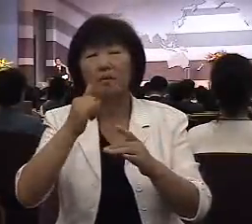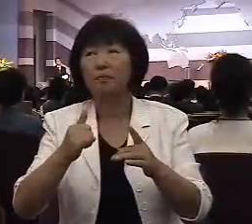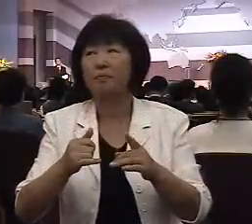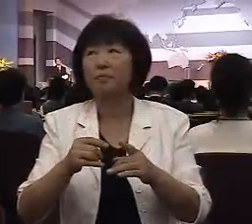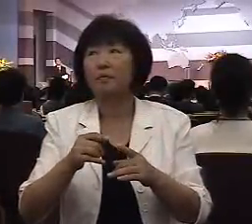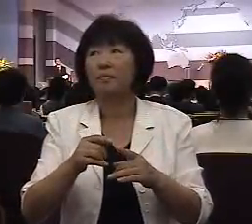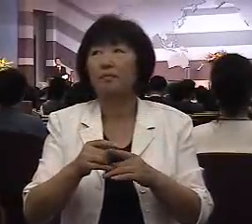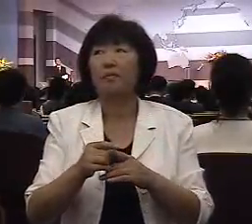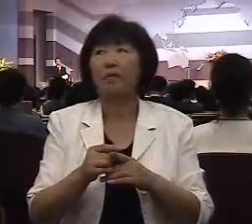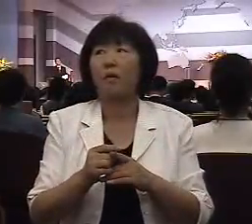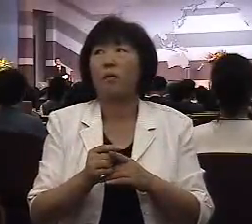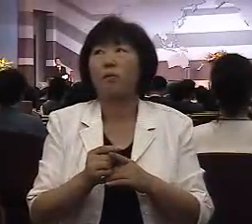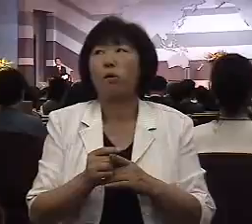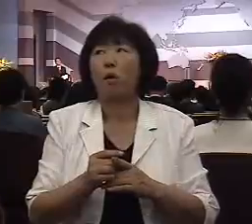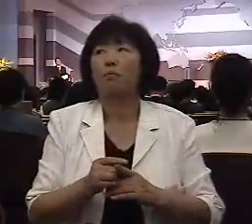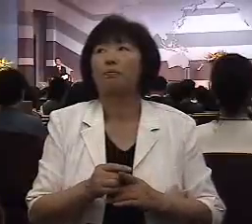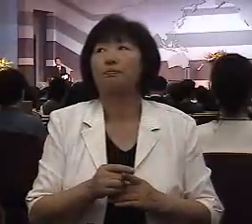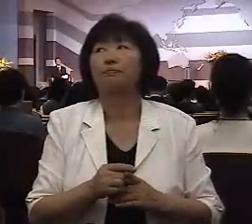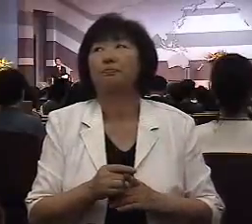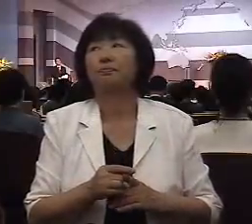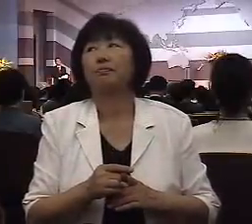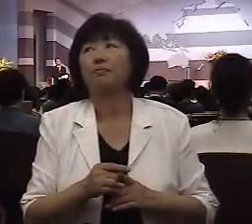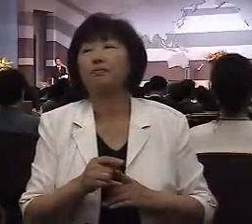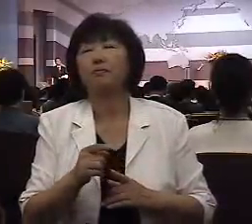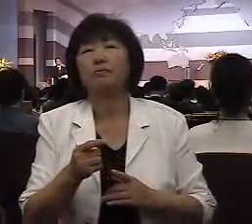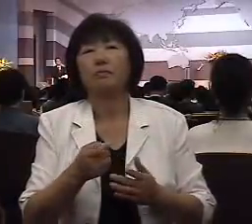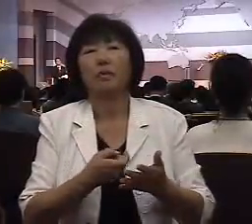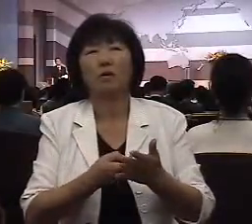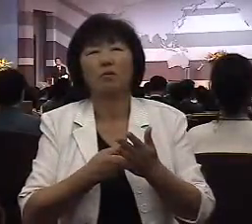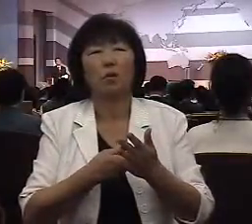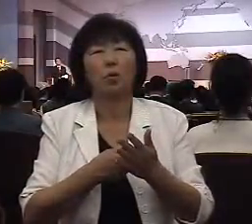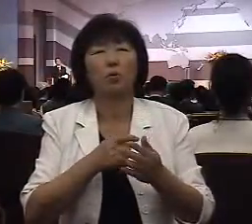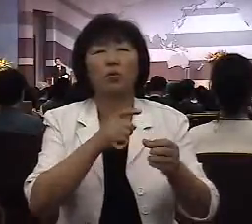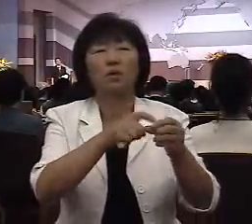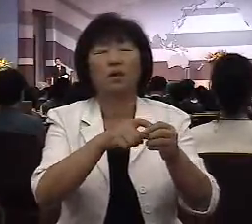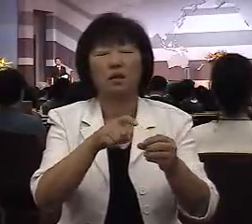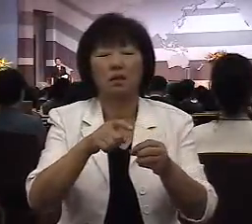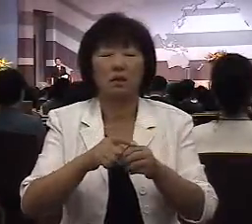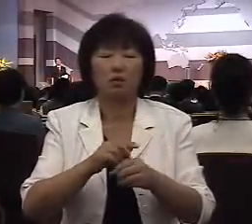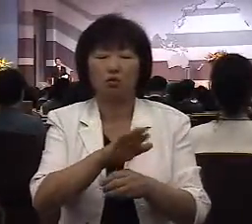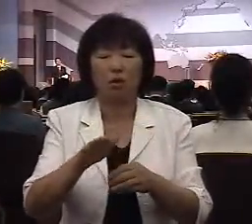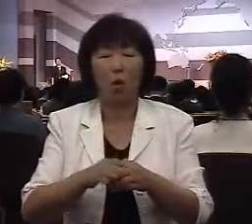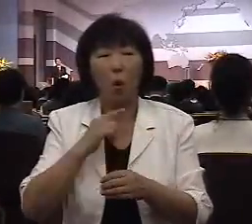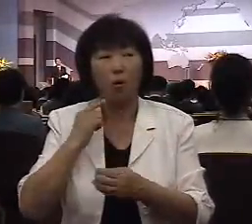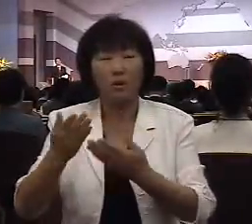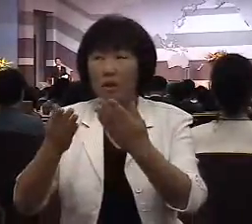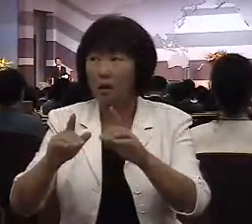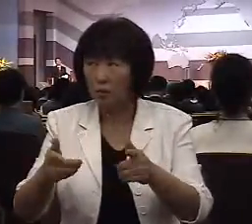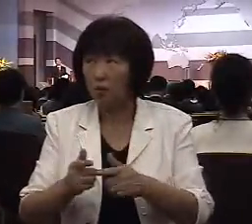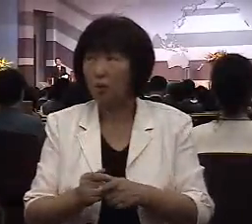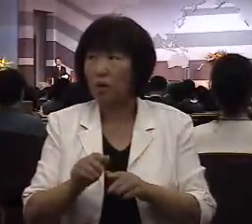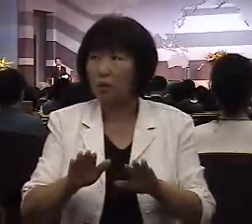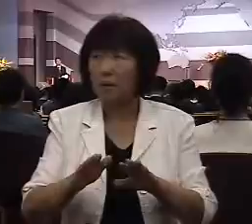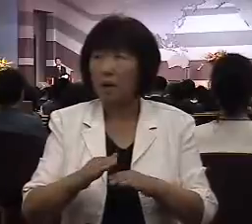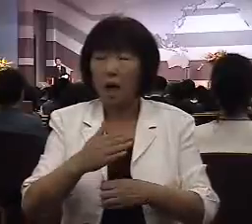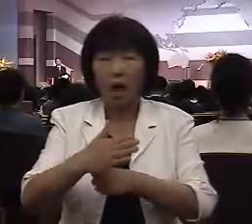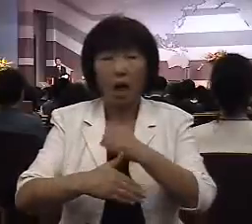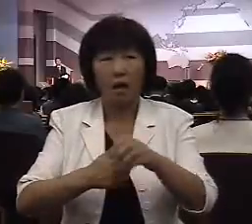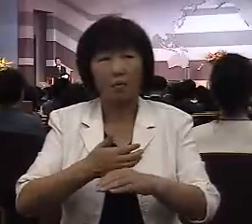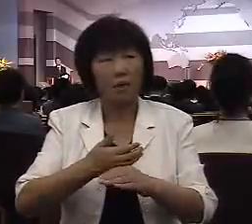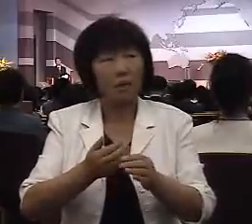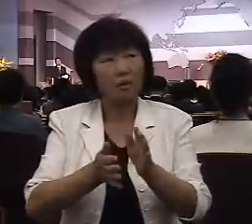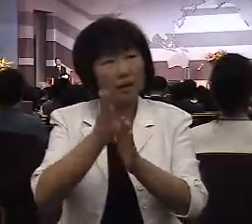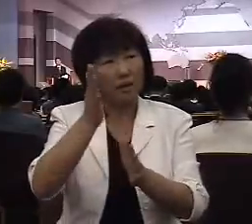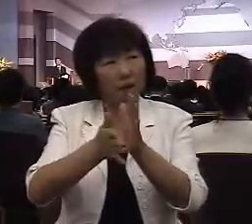아니라는 것을 다시 한번 말씀드립니다. 그러한 소극적인 그러한 우리의 헌신이 아니고요. 이번 킹덤 드림 센터